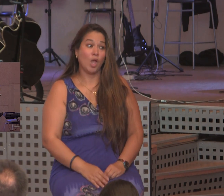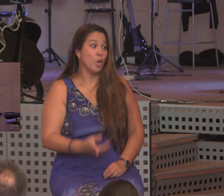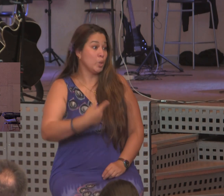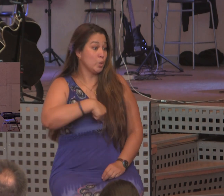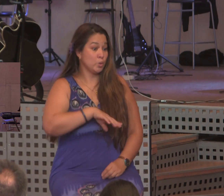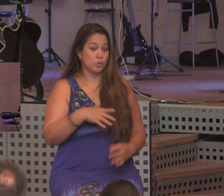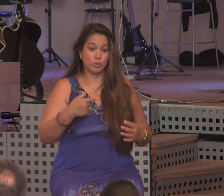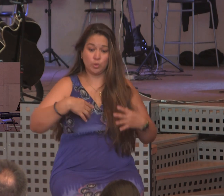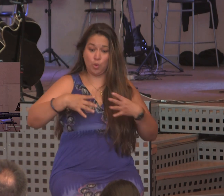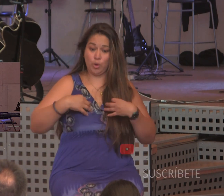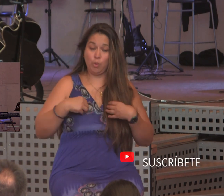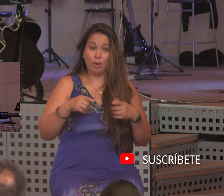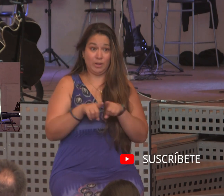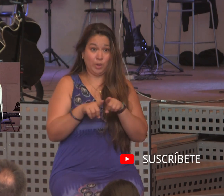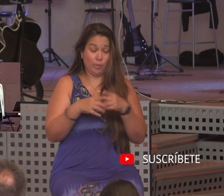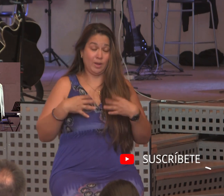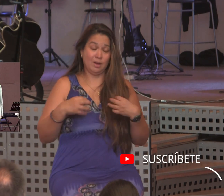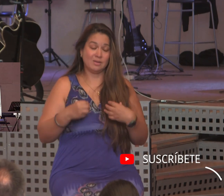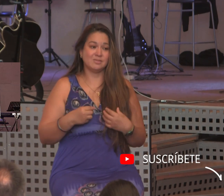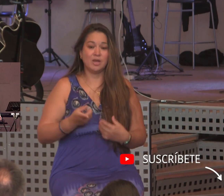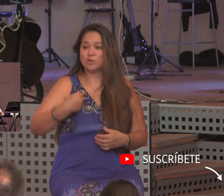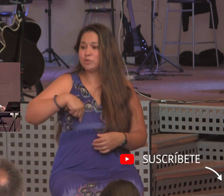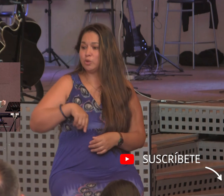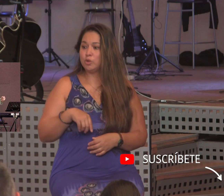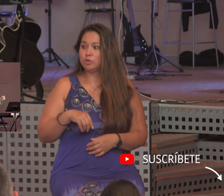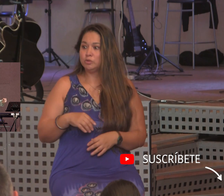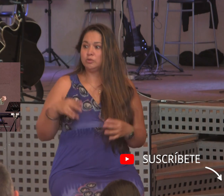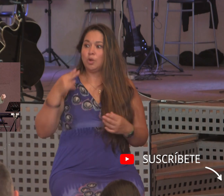merced de los peligros. Estamos en las mejores